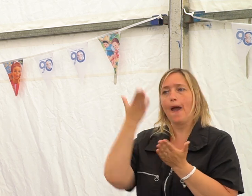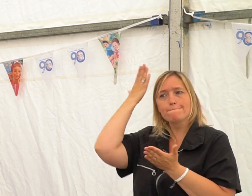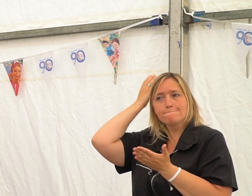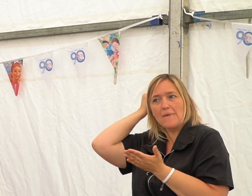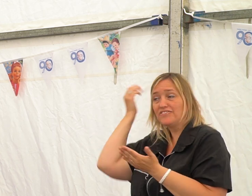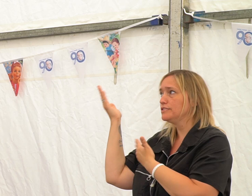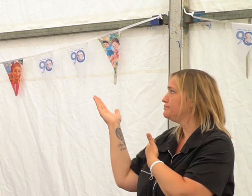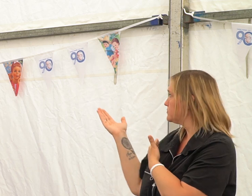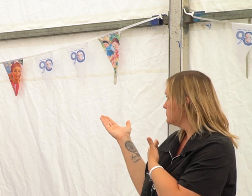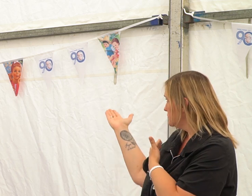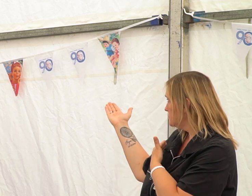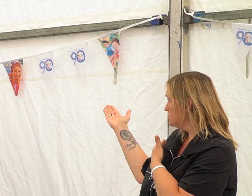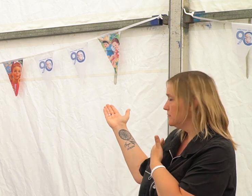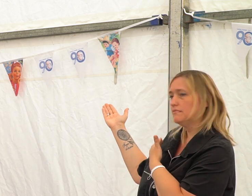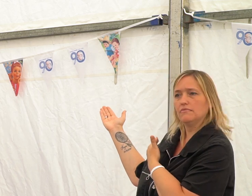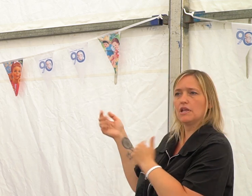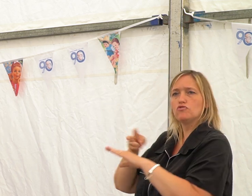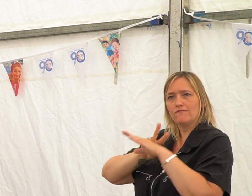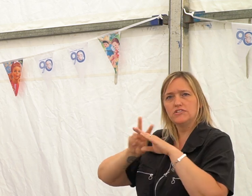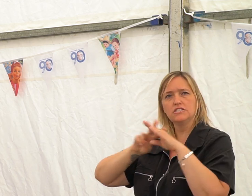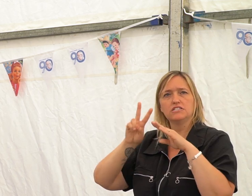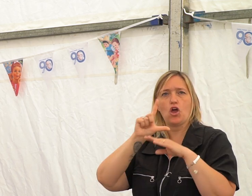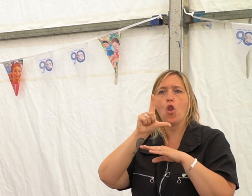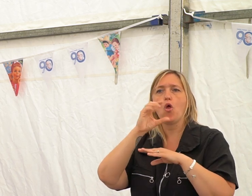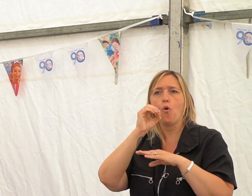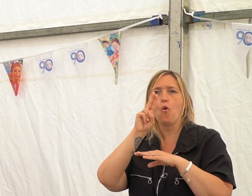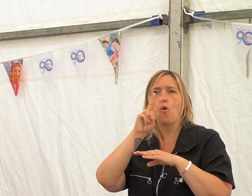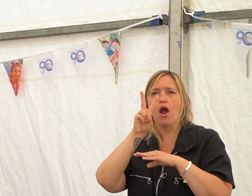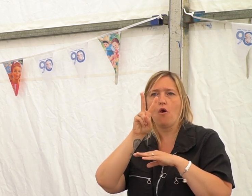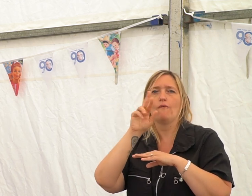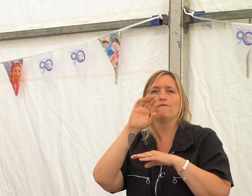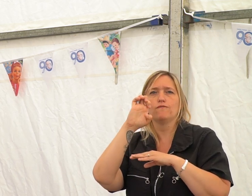l'emmènera, François vous le disait, visiter le Louvre.